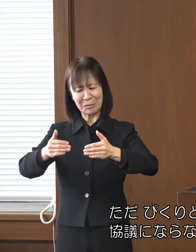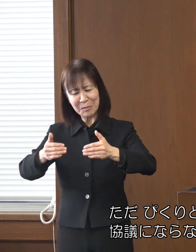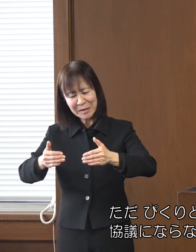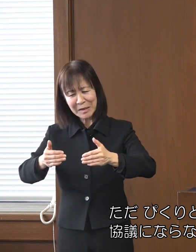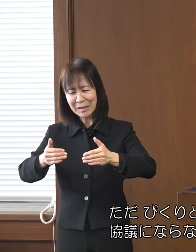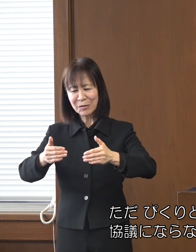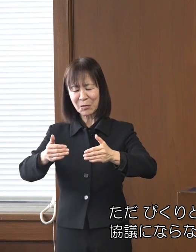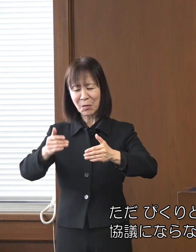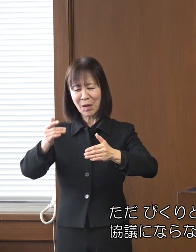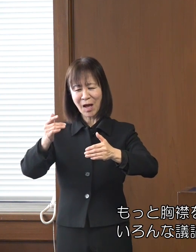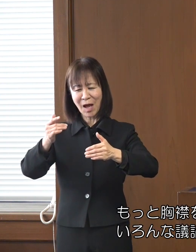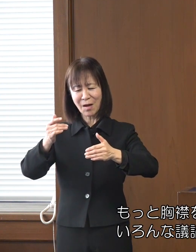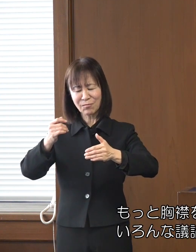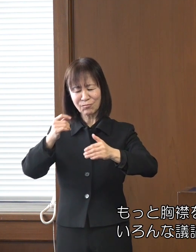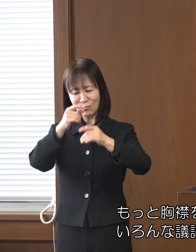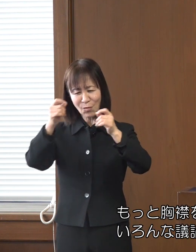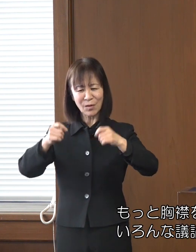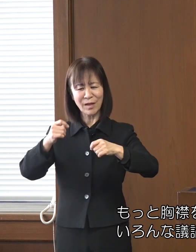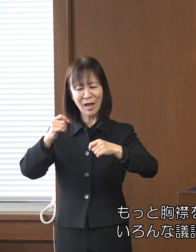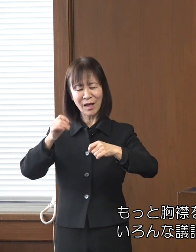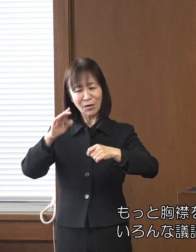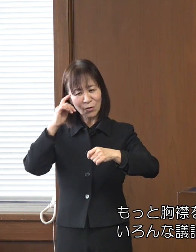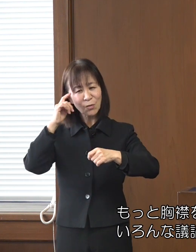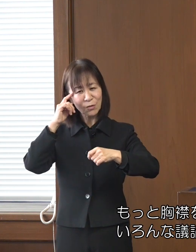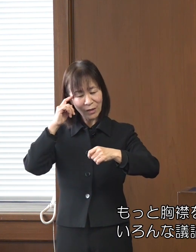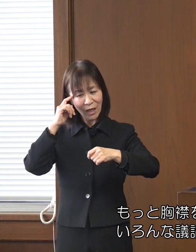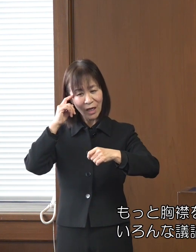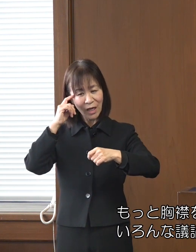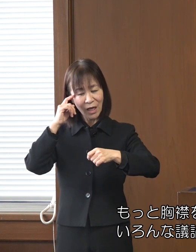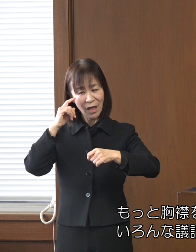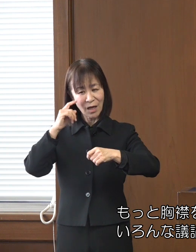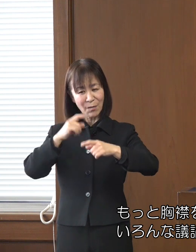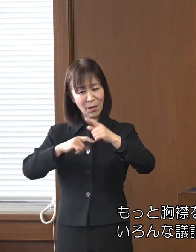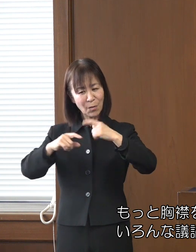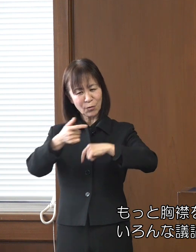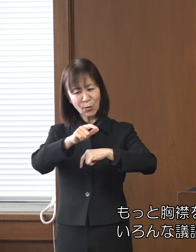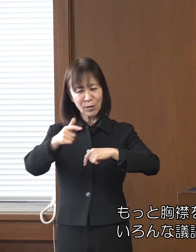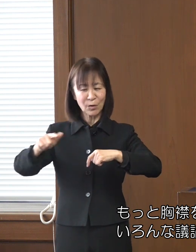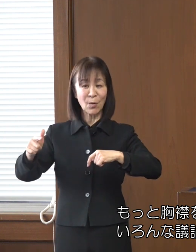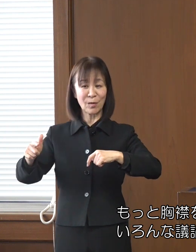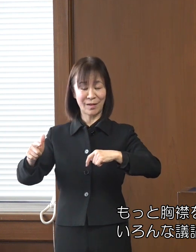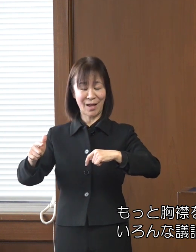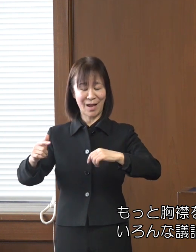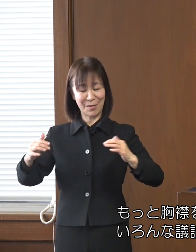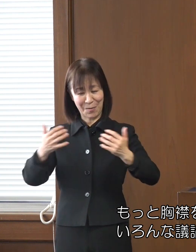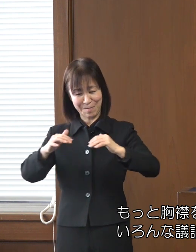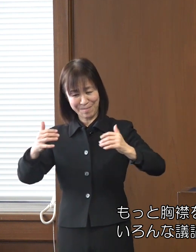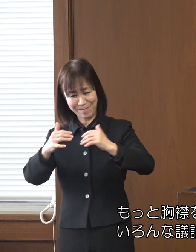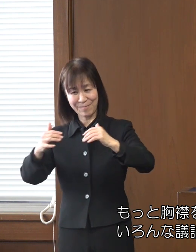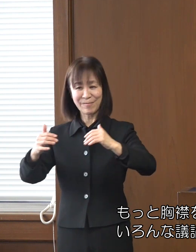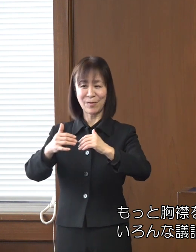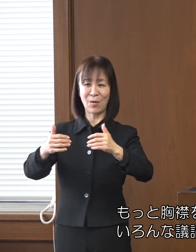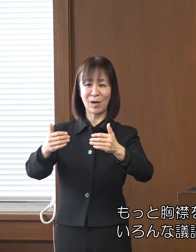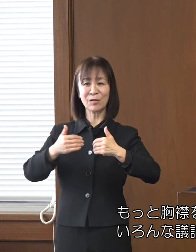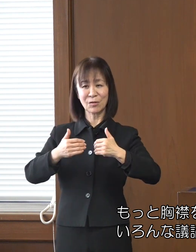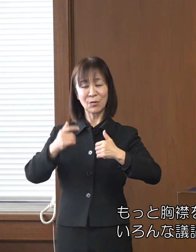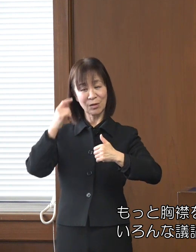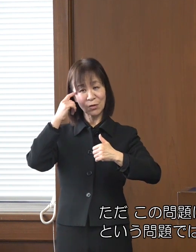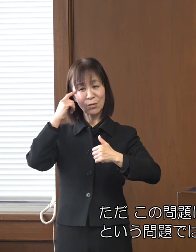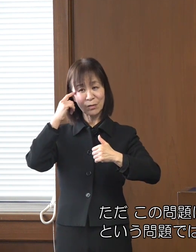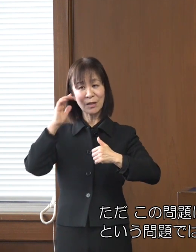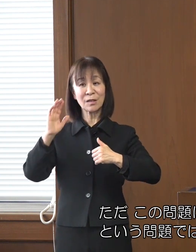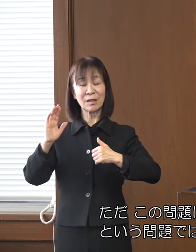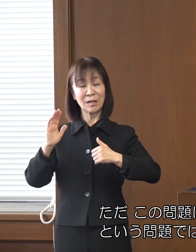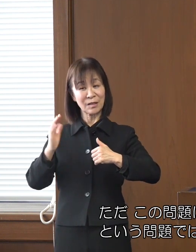ではなんだろう、もっと胸襟を開いてね、いろんなところでいろんな議論を しながらだと思います。